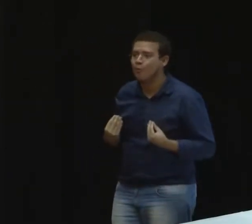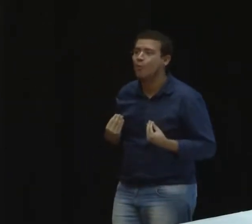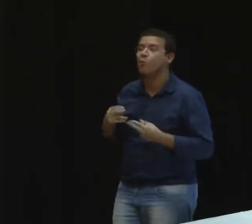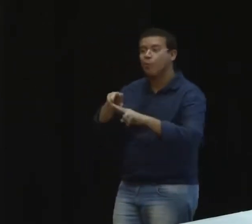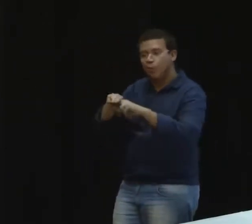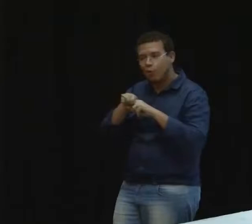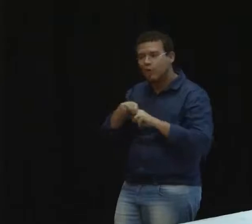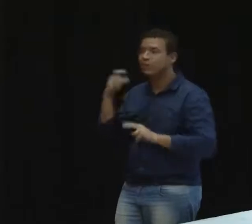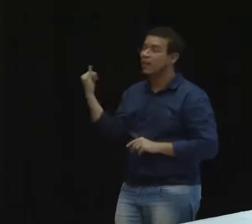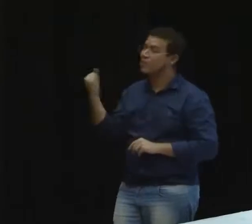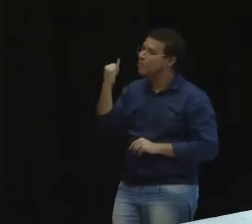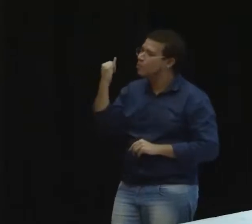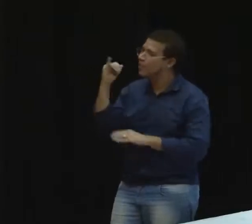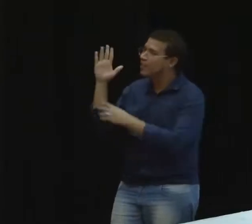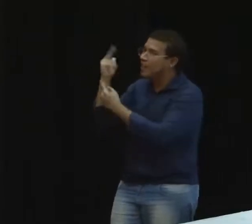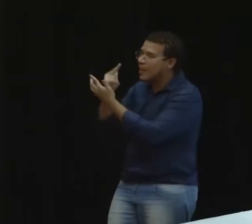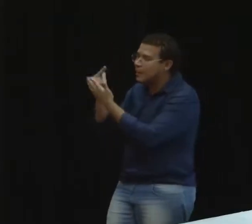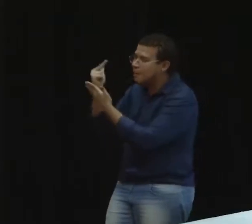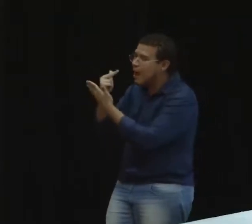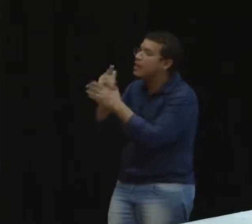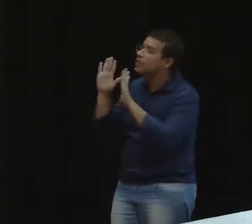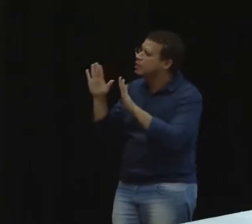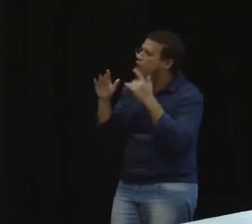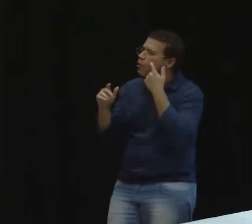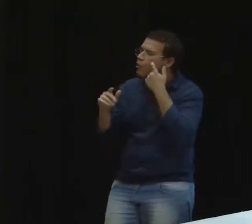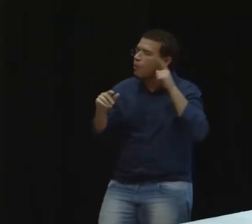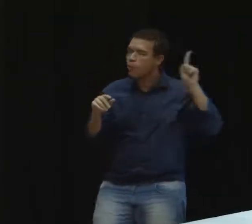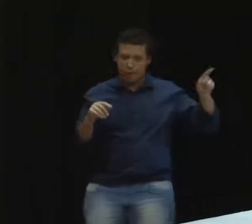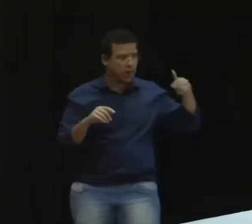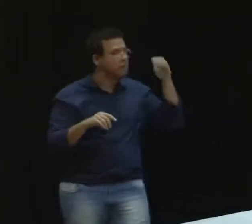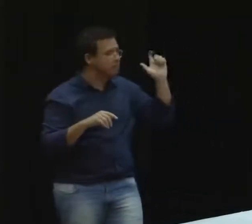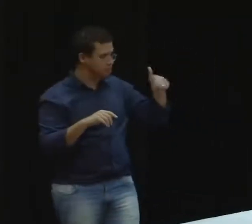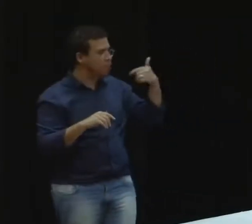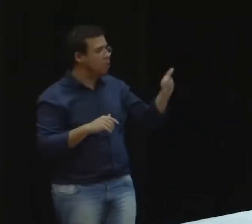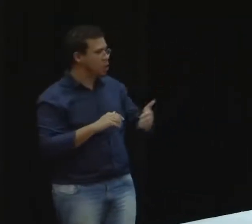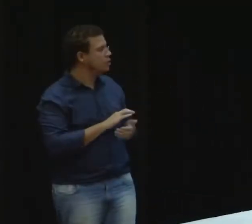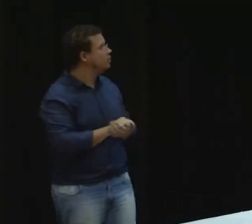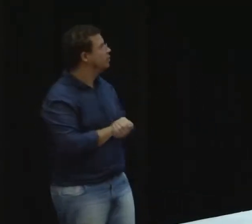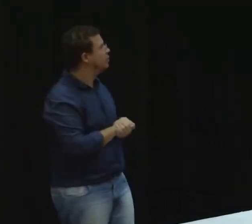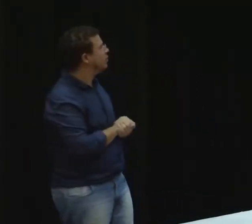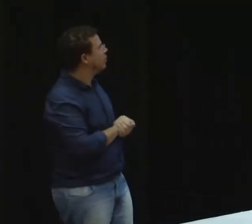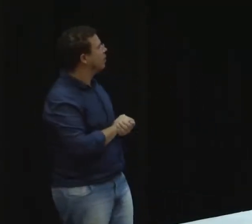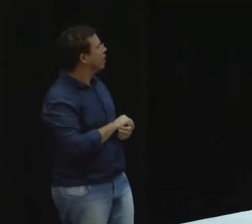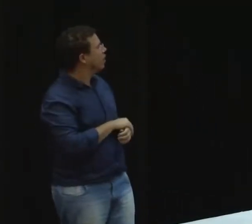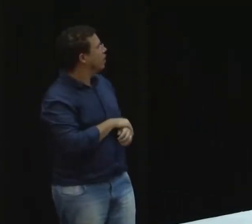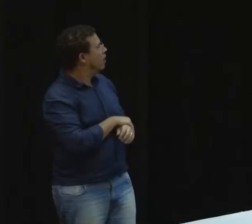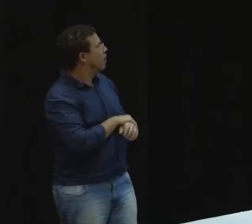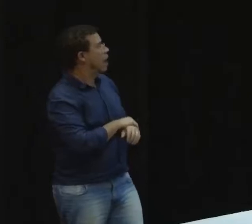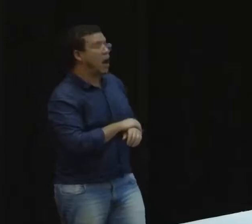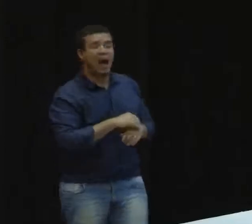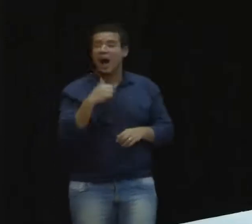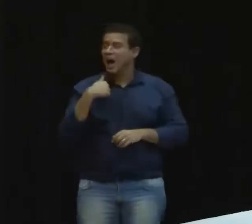elas tinham compreensão da língua de sinais e se a imagem tinha alguma influência sobre essa compreensão.